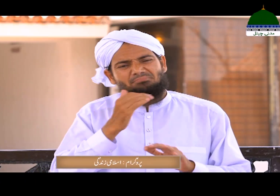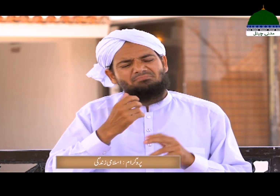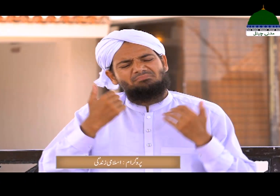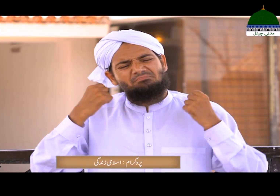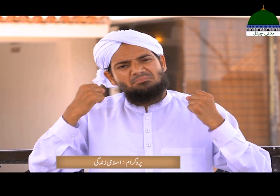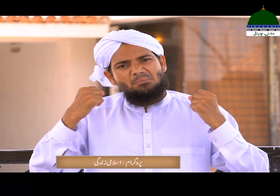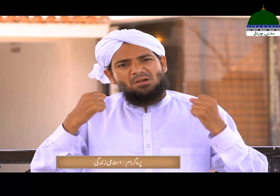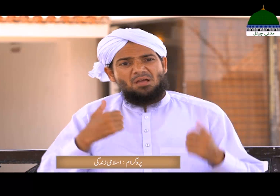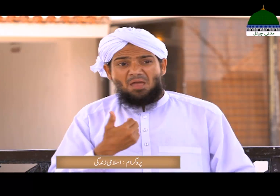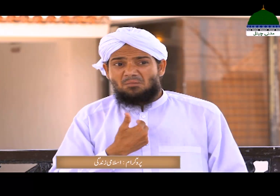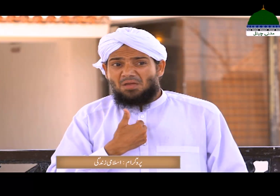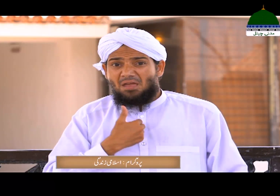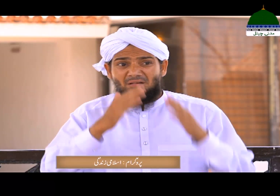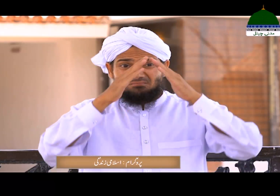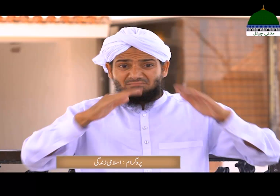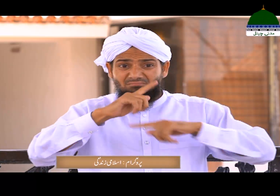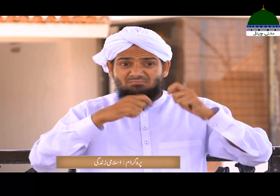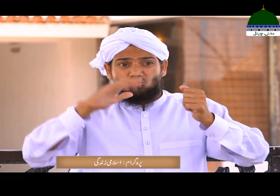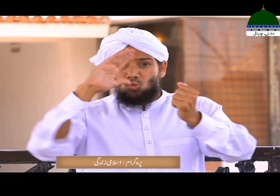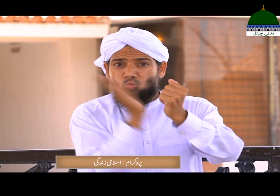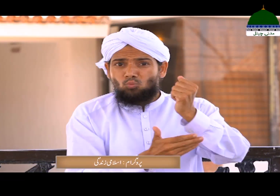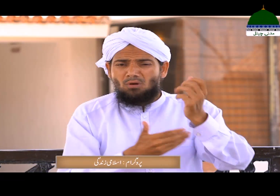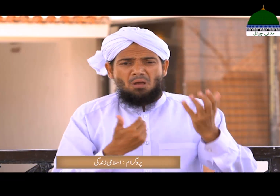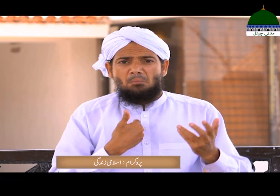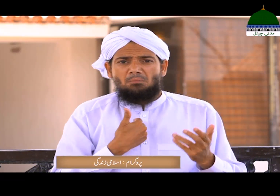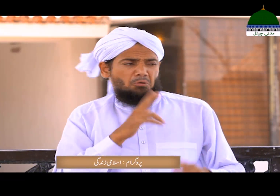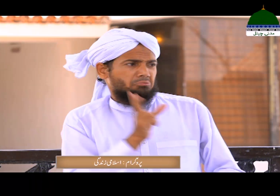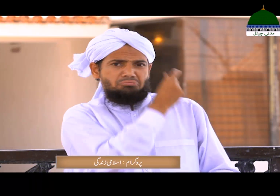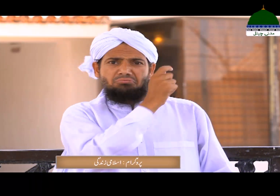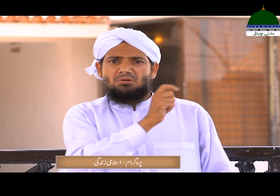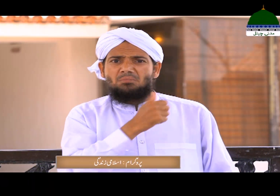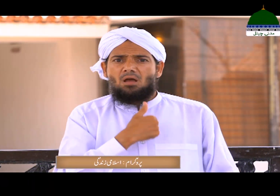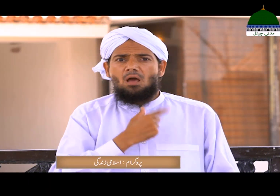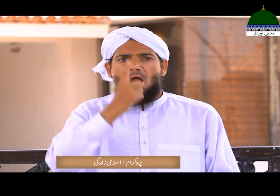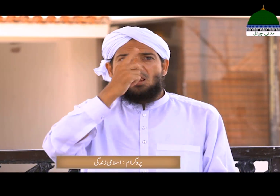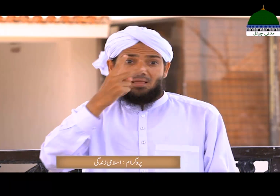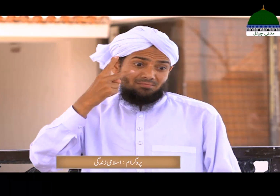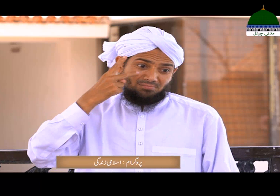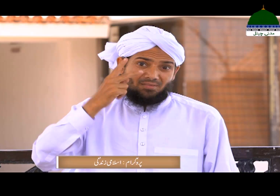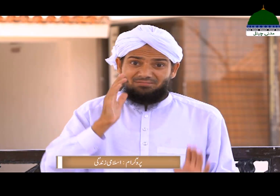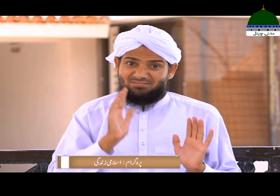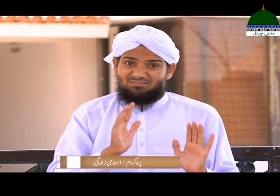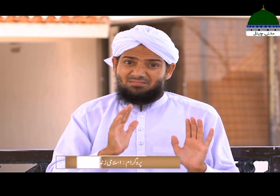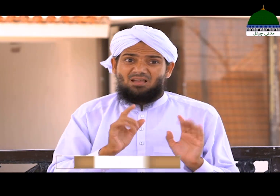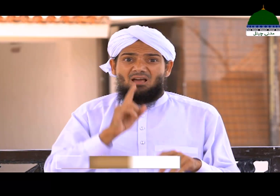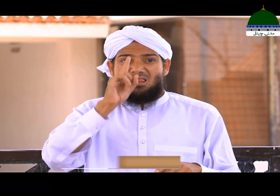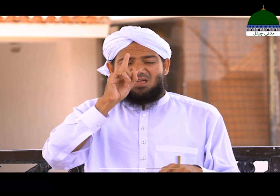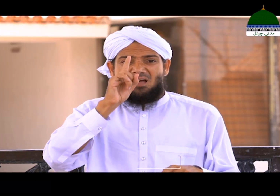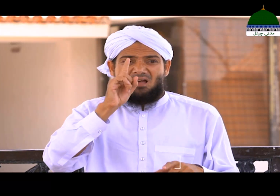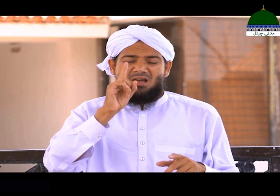پروردگار، جس وقت میری جھونپڑی توڑی جا رہی تھی میں موجود نہ تھی، لیکن میرے رحیم و کریم پروردگار پاک تو